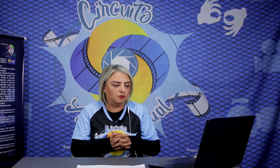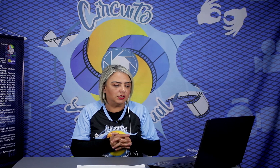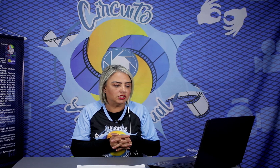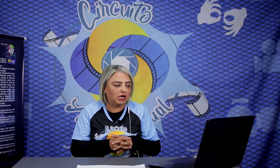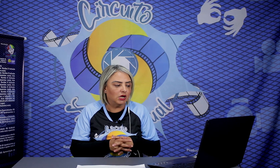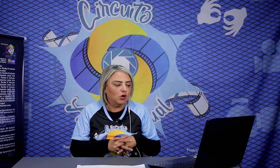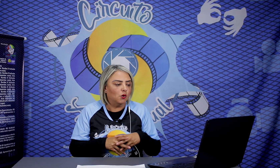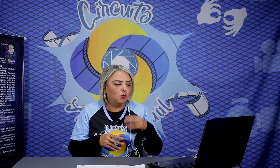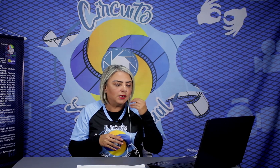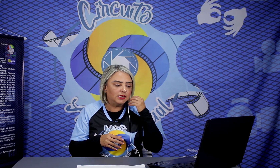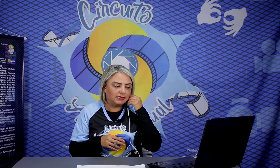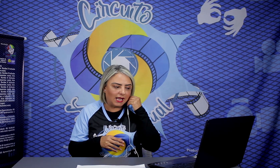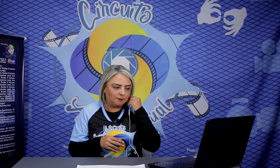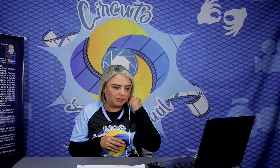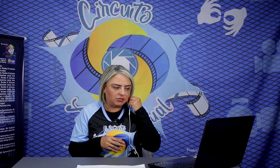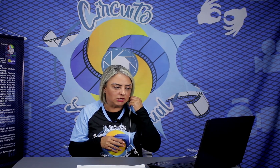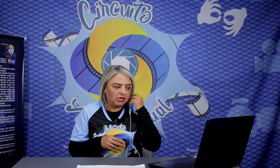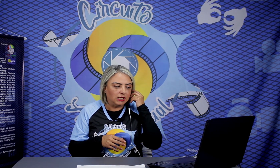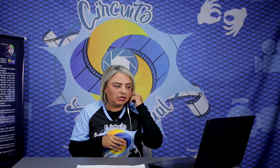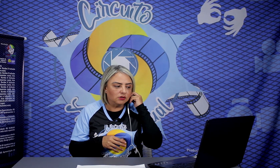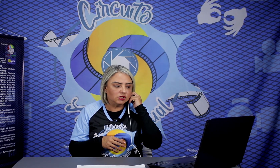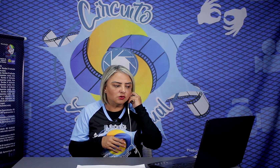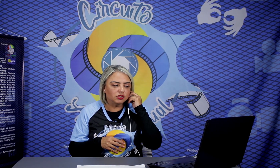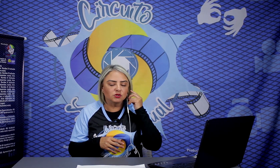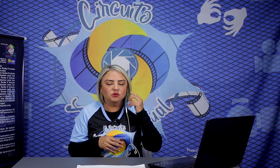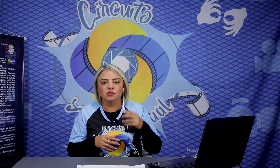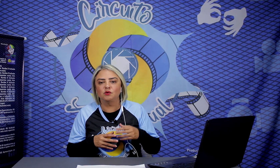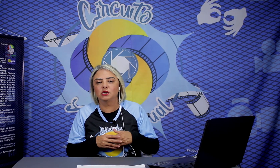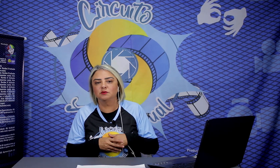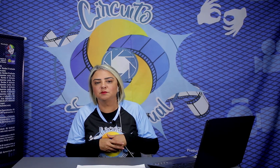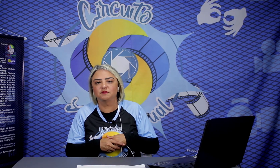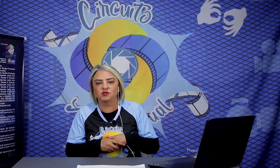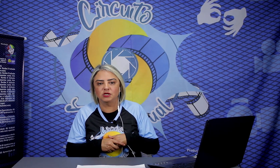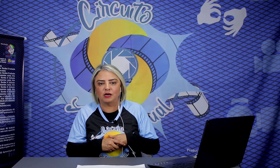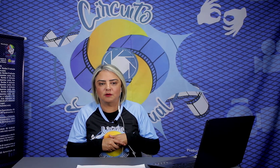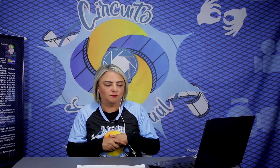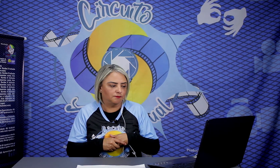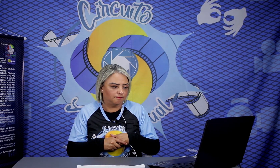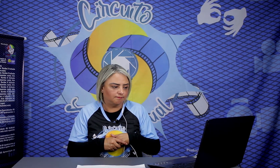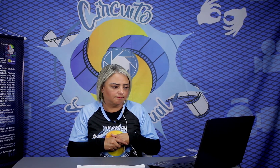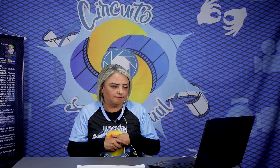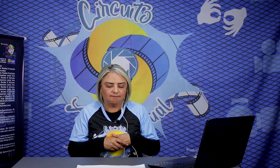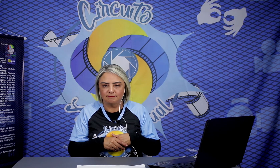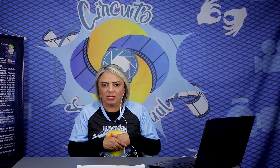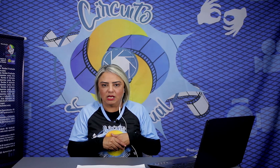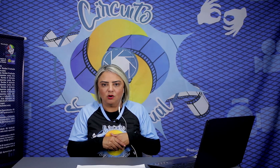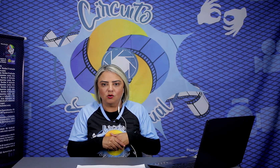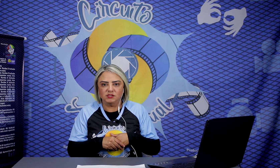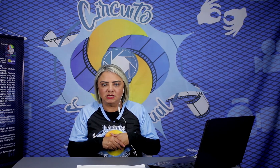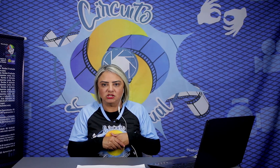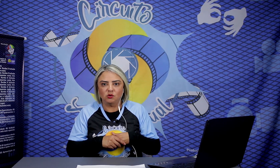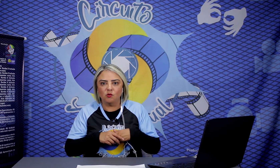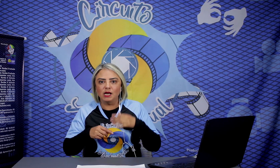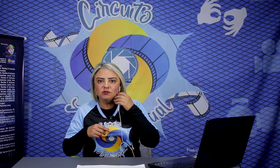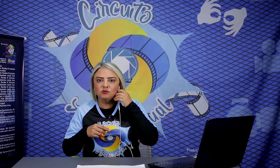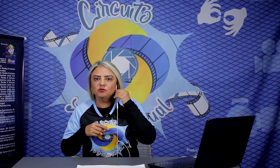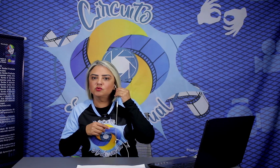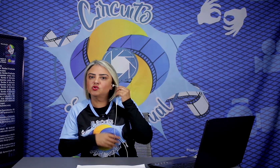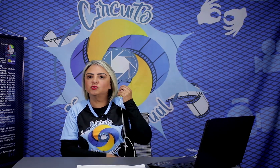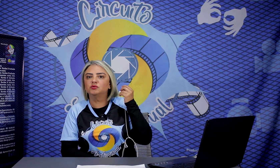política, o intérprete não se constitui enquanto profissional. Ou seja, enquanto o surdo está